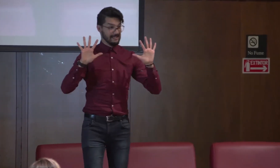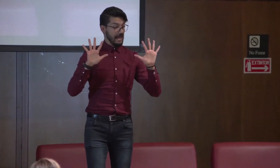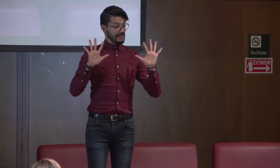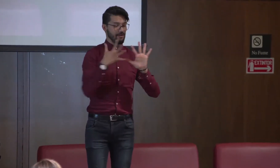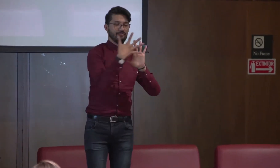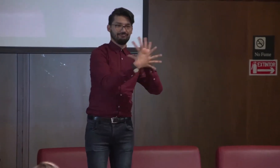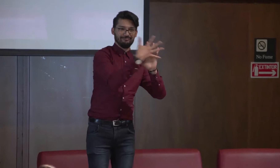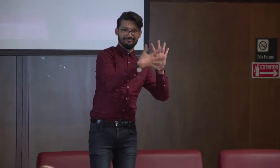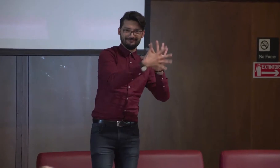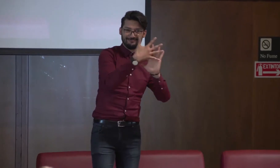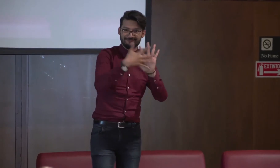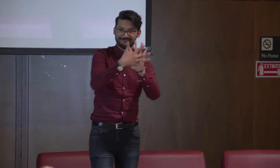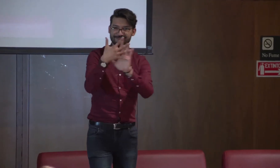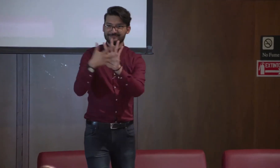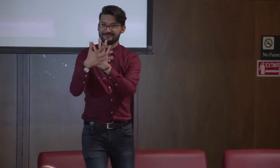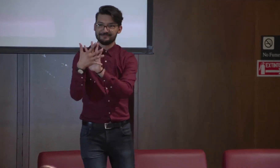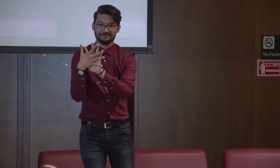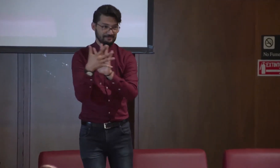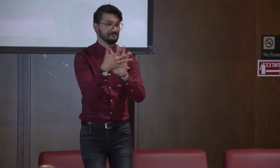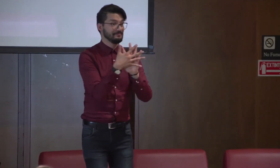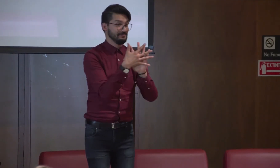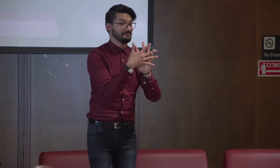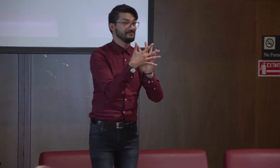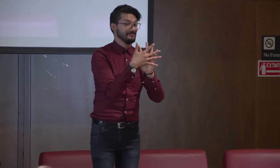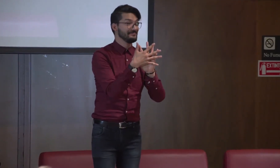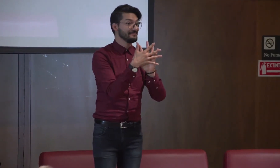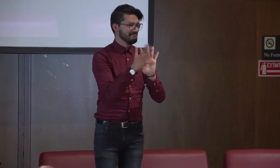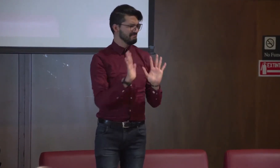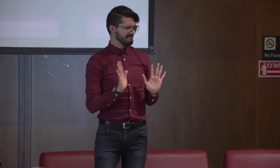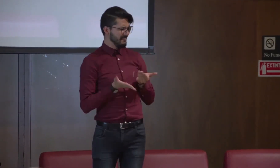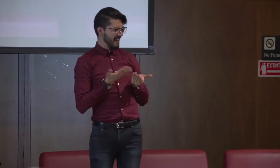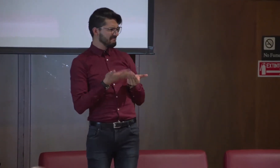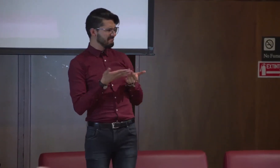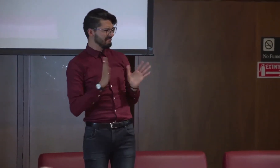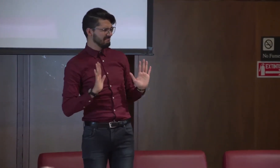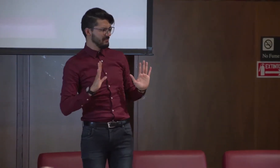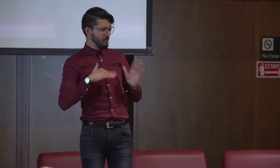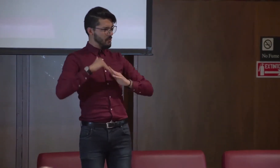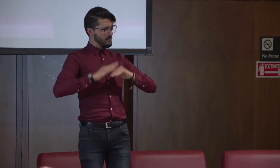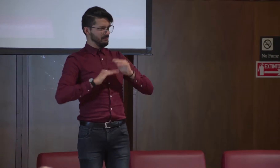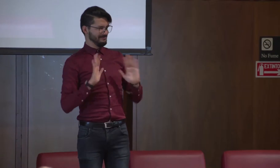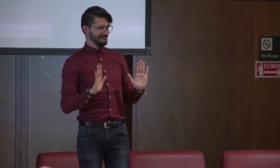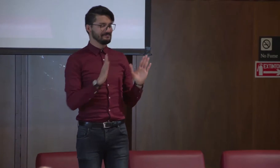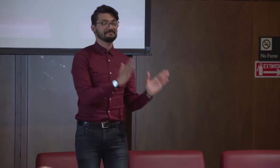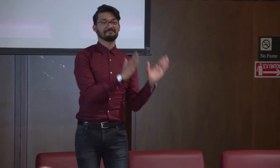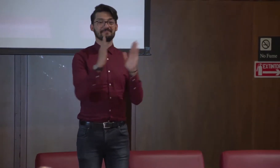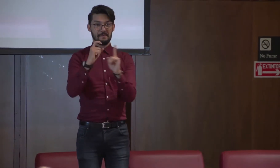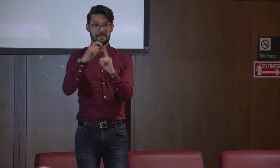Señas, con las manos en esta posición y con esta configuración, haciendo ese